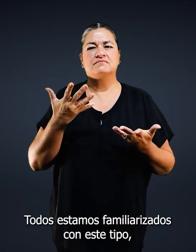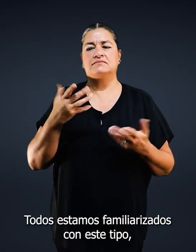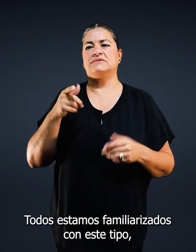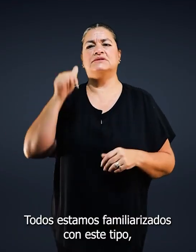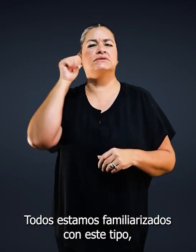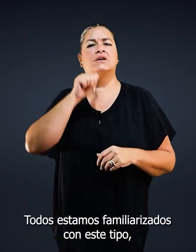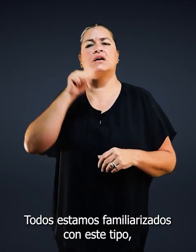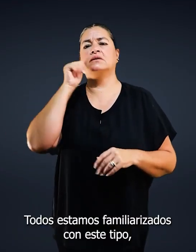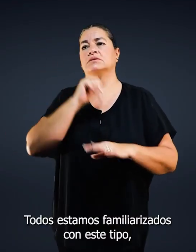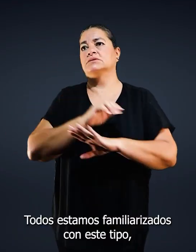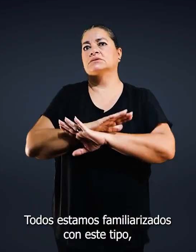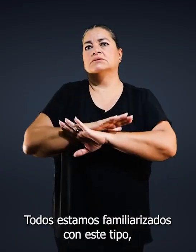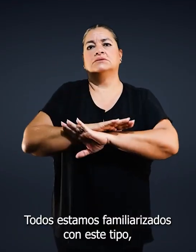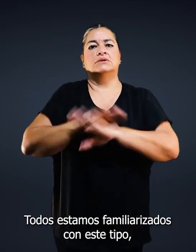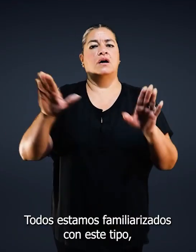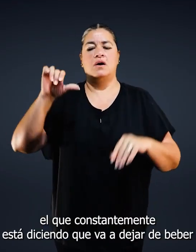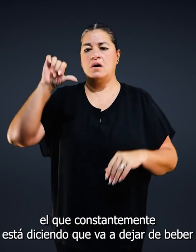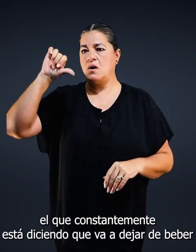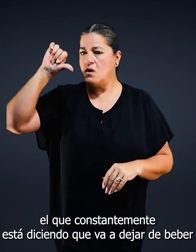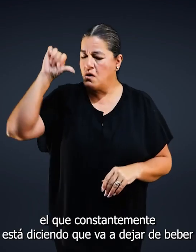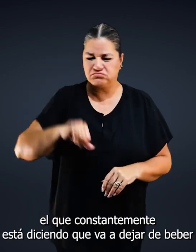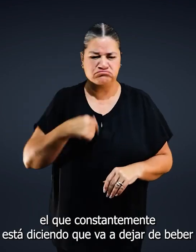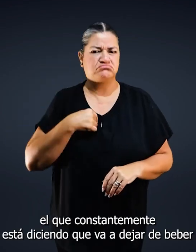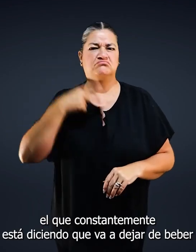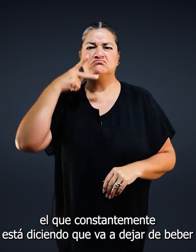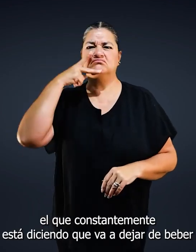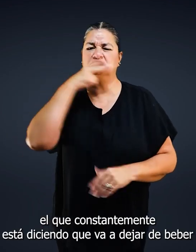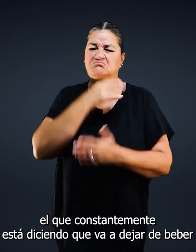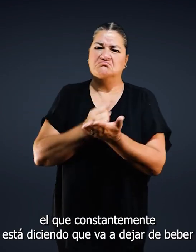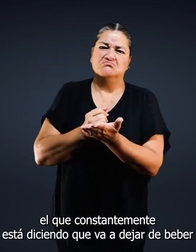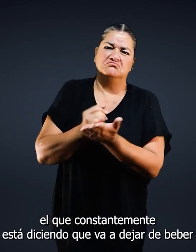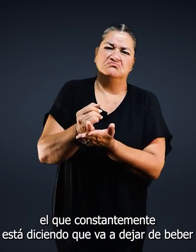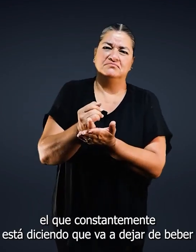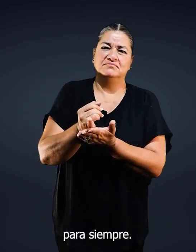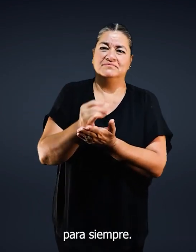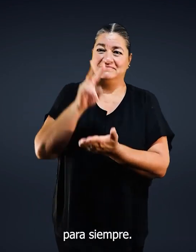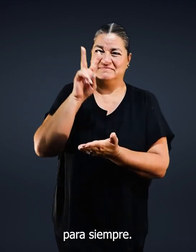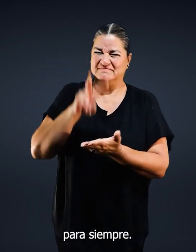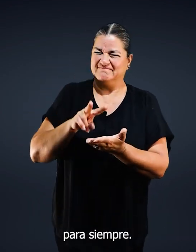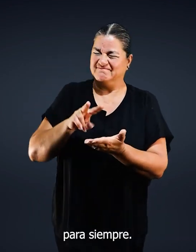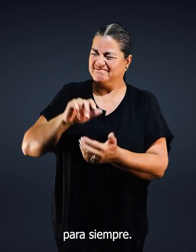Todos estamos familiarizados con este tipo, el que constantemente está diciendo que va a dejar de beber para siempre.